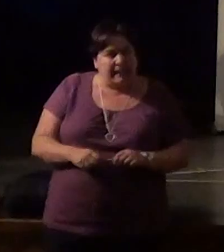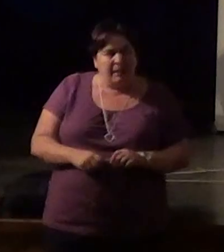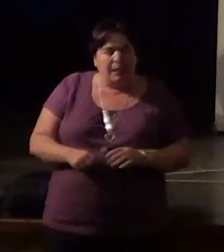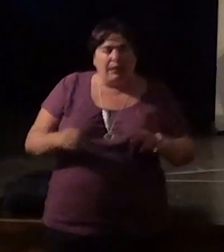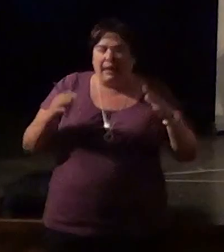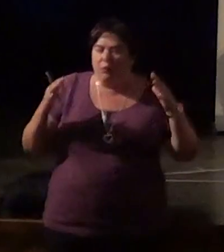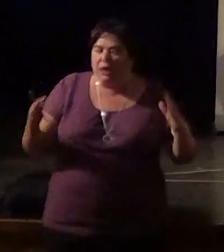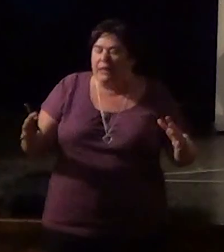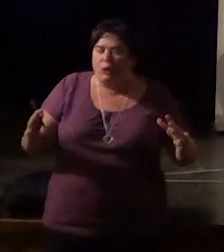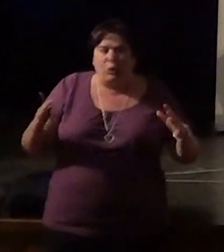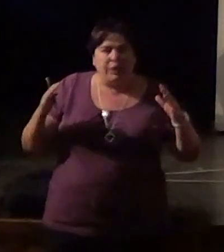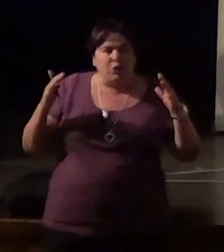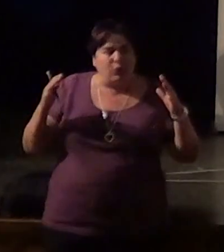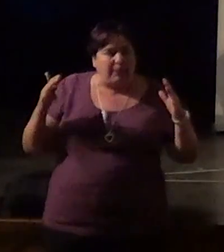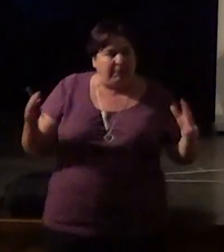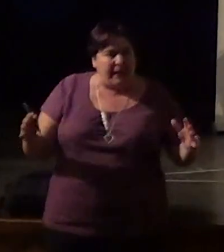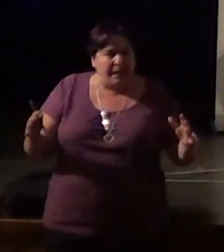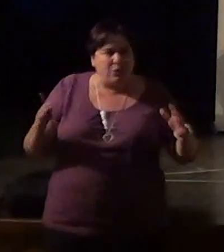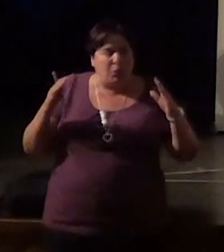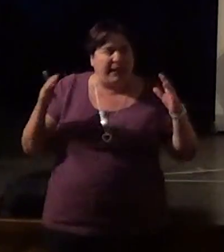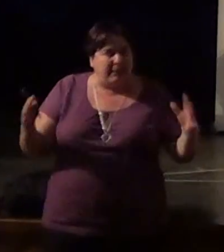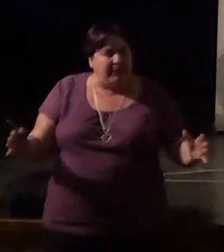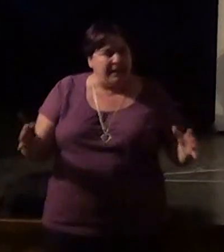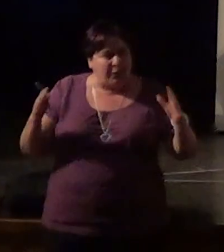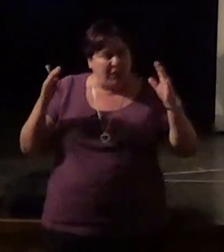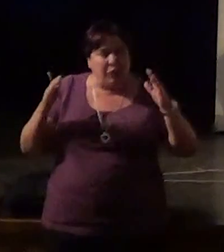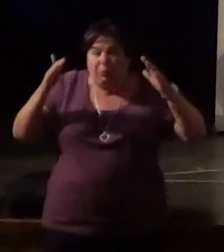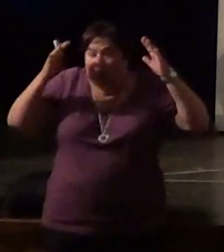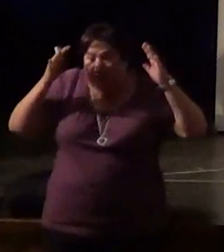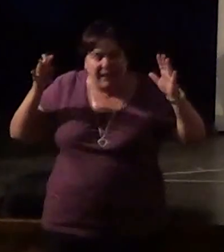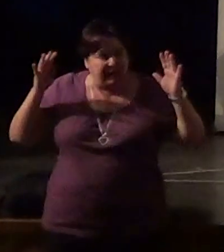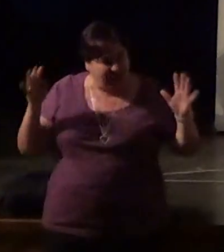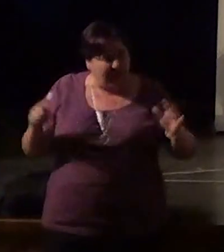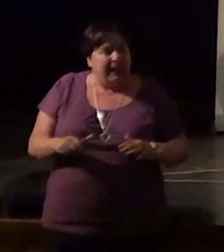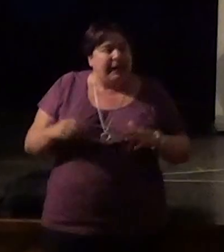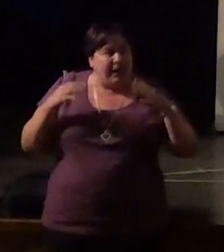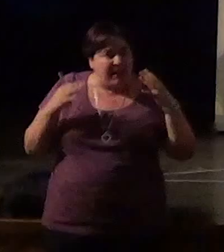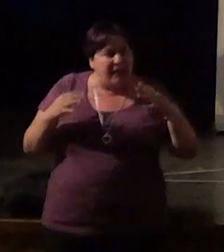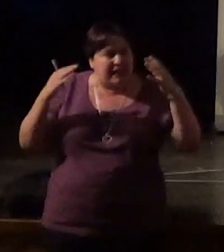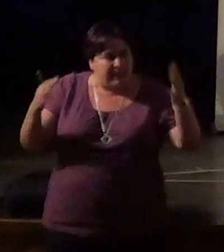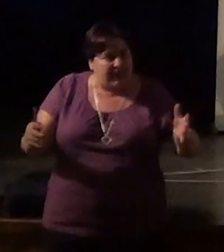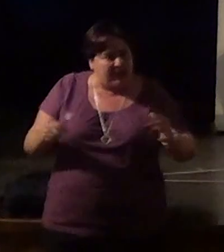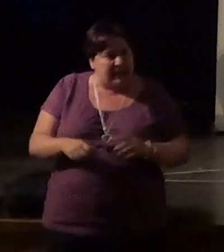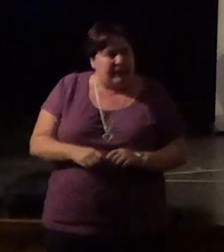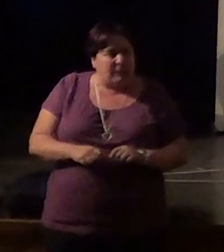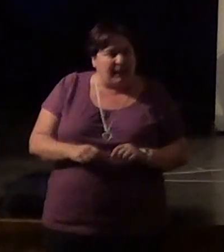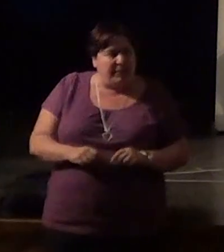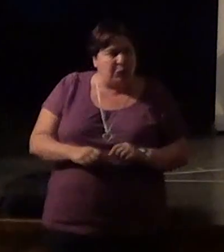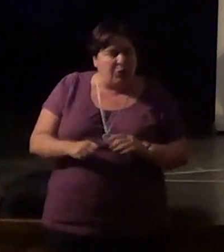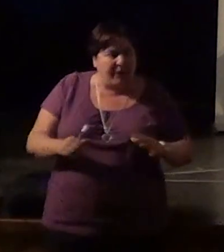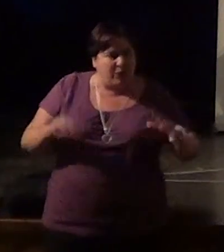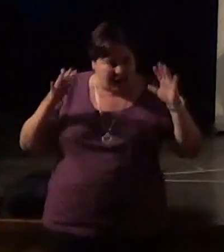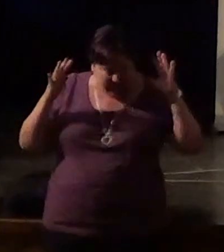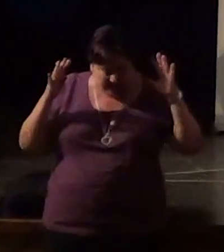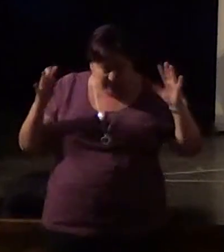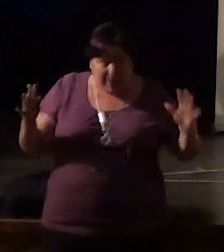por Extremadura, María Auxiliadora, y Fernando Manzano como secretario general del Partido Popular, que además lo hacen